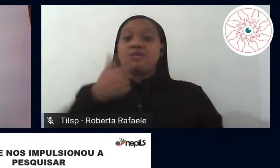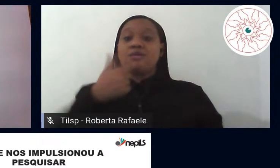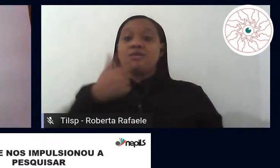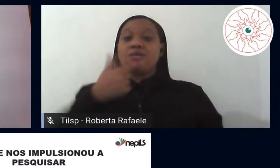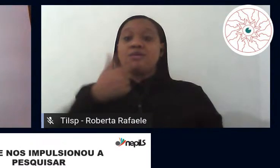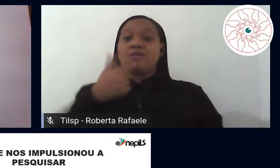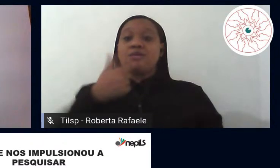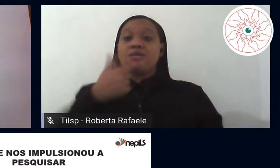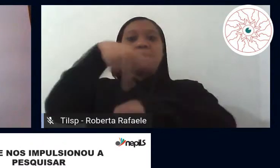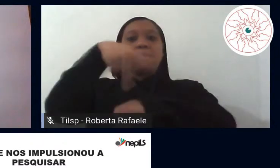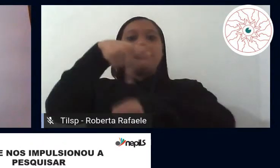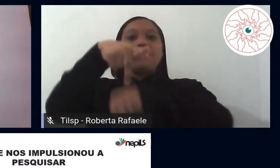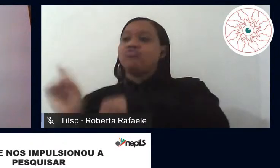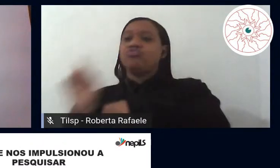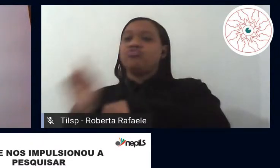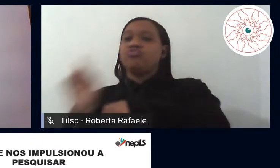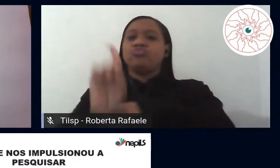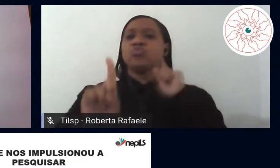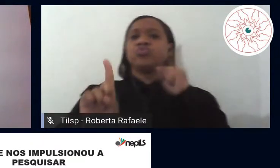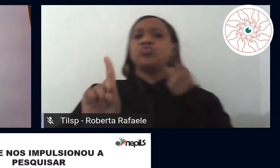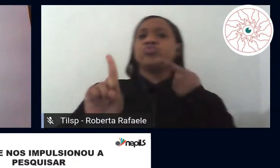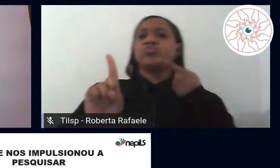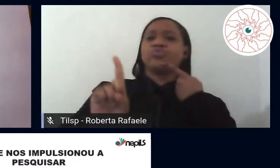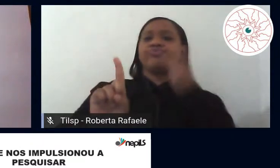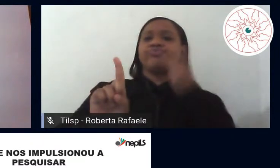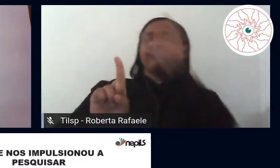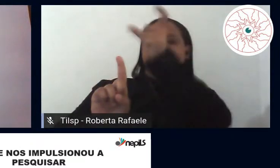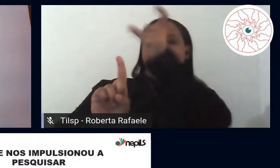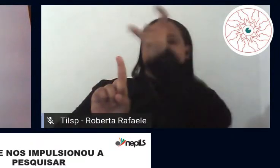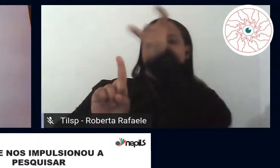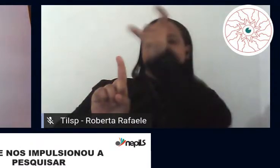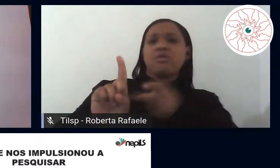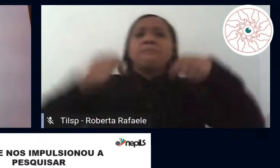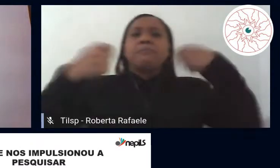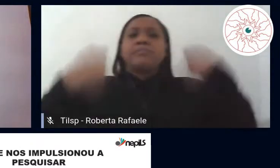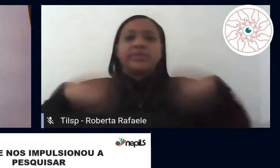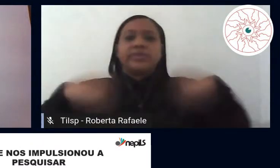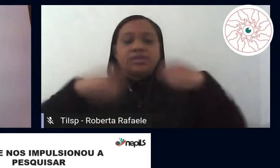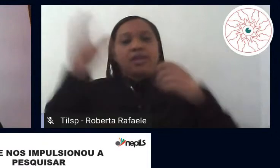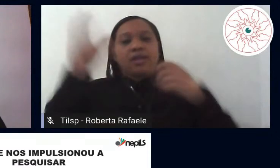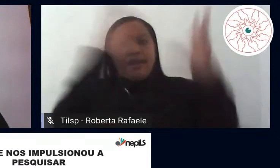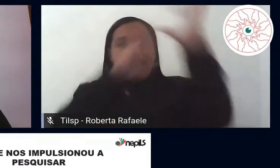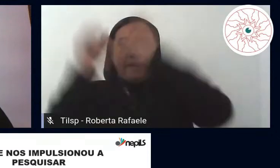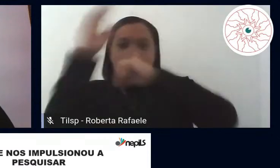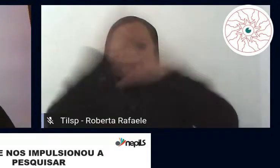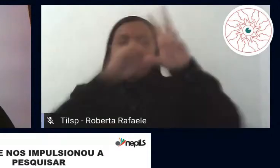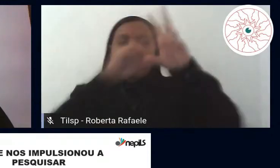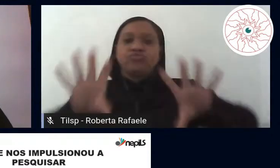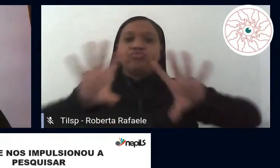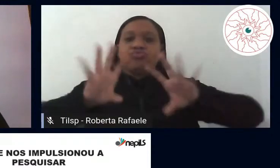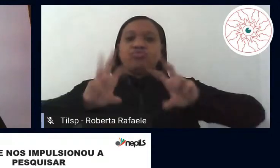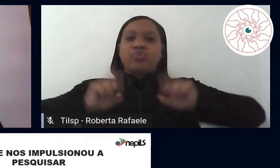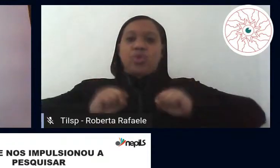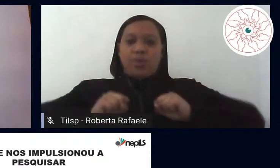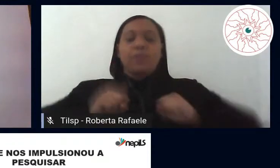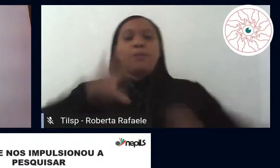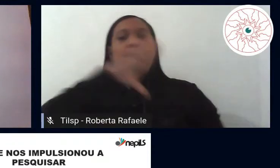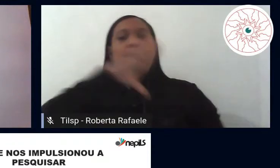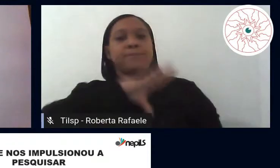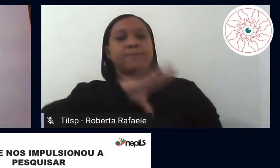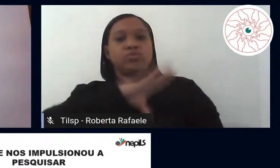precisa aprender o português para poder interagir na sociedade ouvinte.